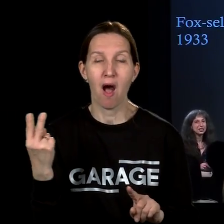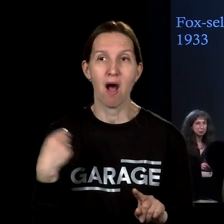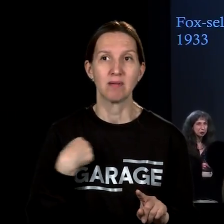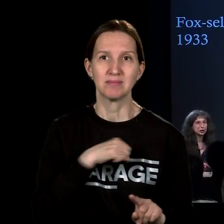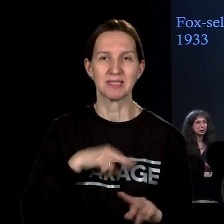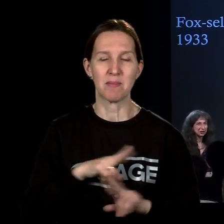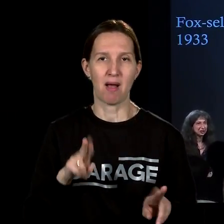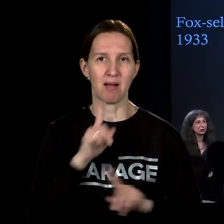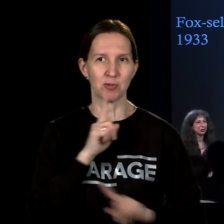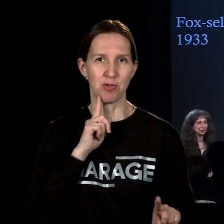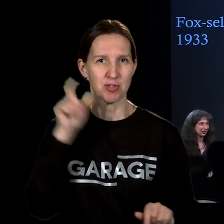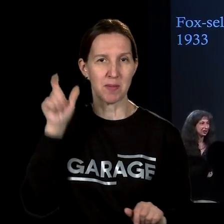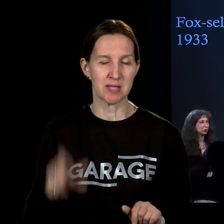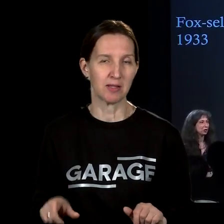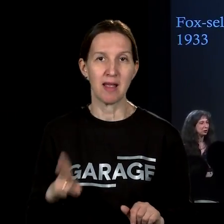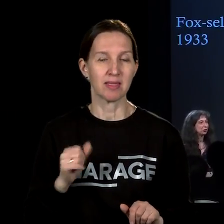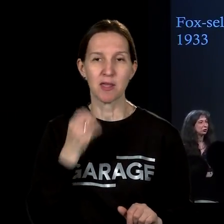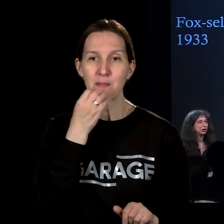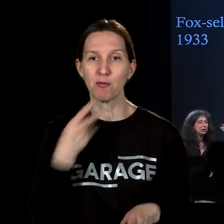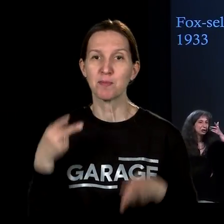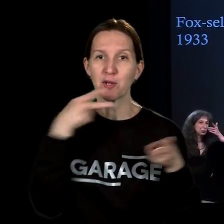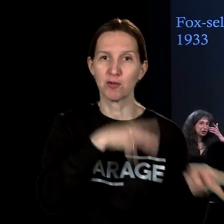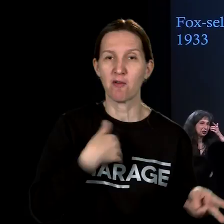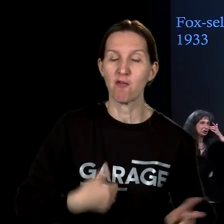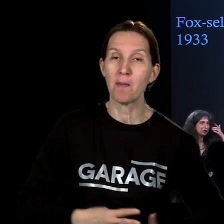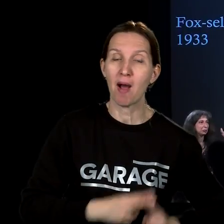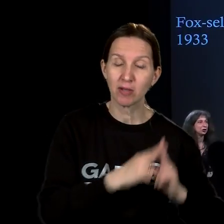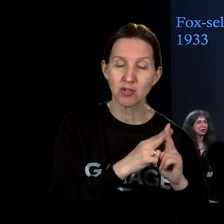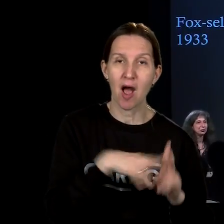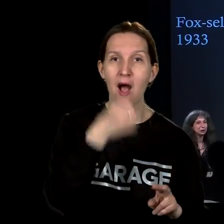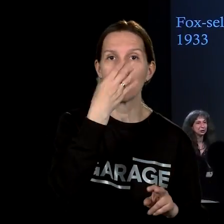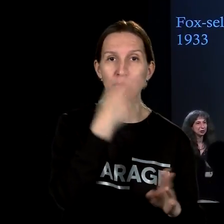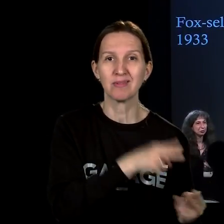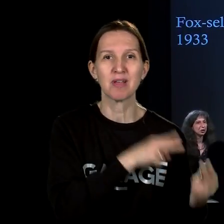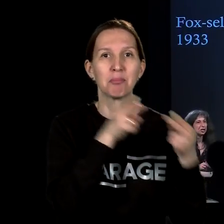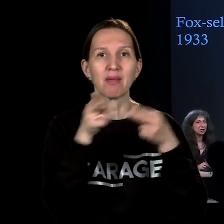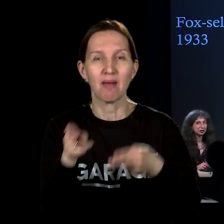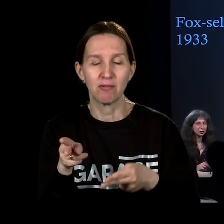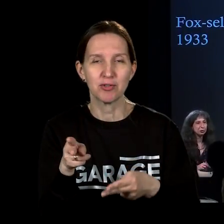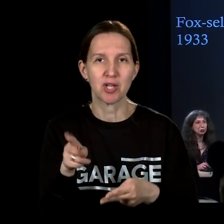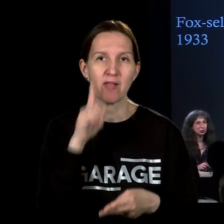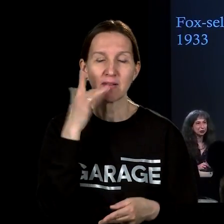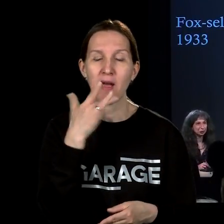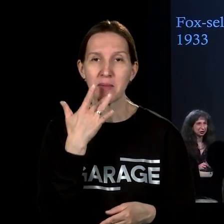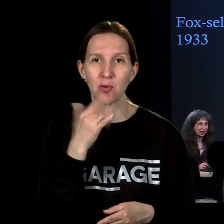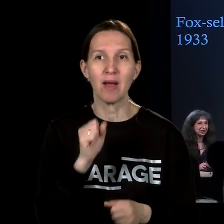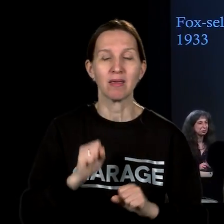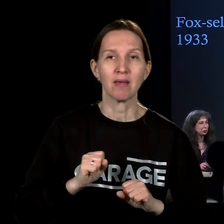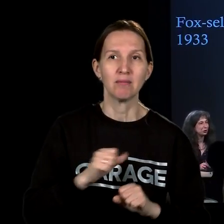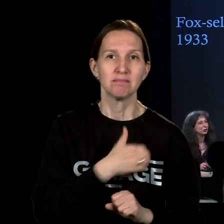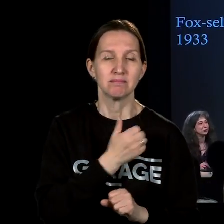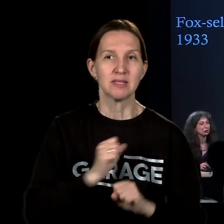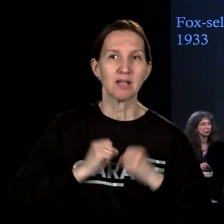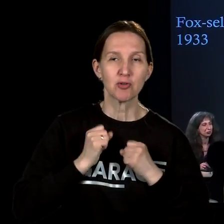парижанин, японец, приехавший в Латинскую Америку и пытающийся запечатлеть вот эту самую через двойную призму